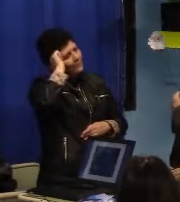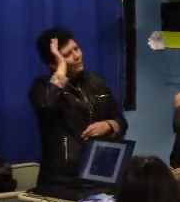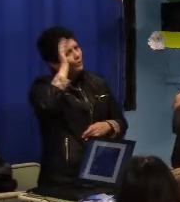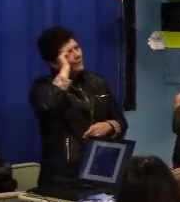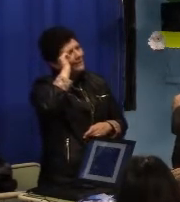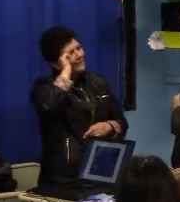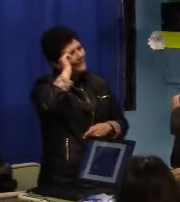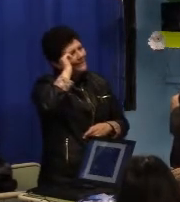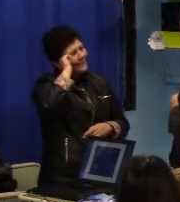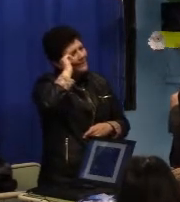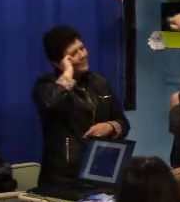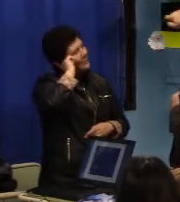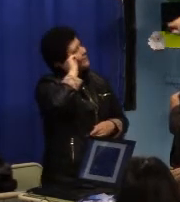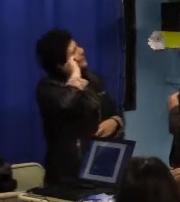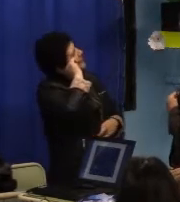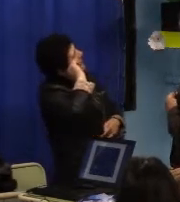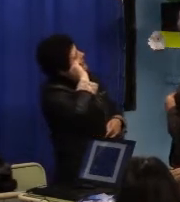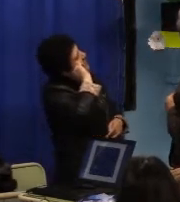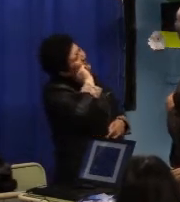¿Conocen?